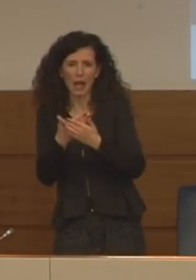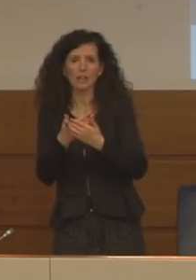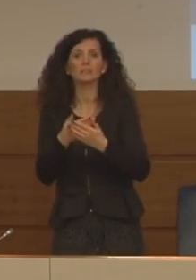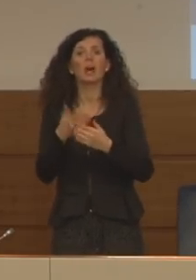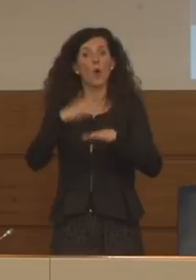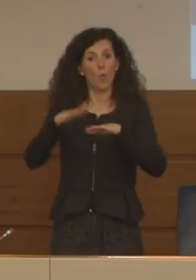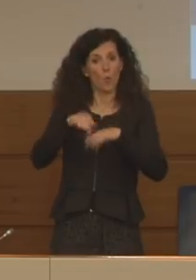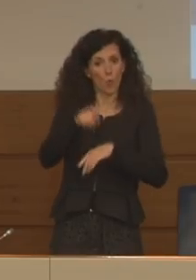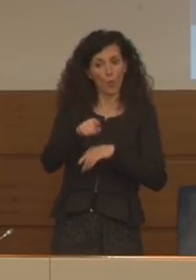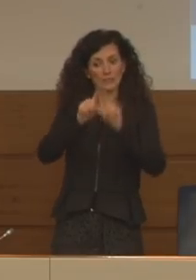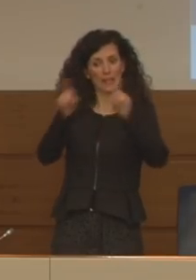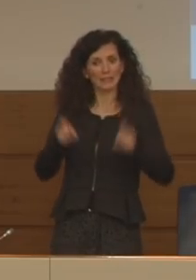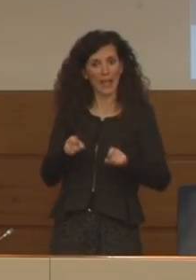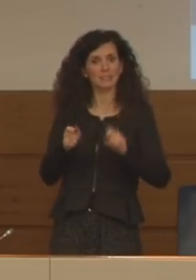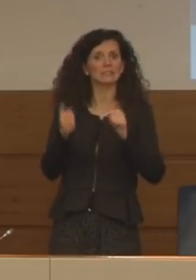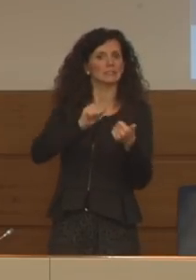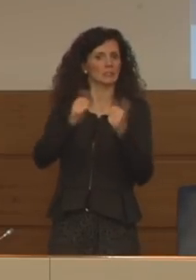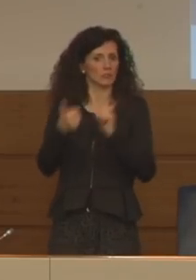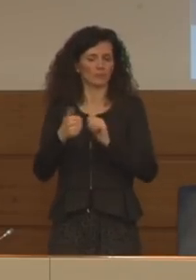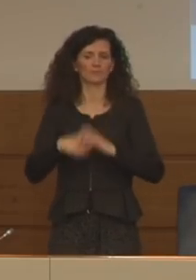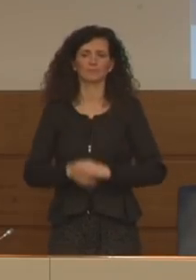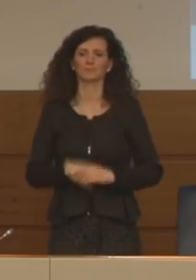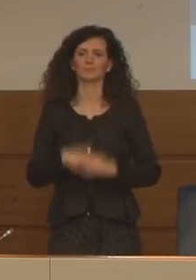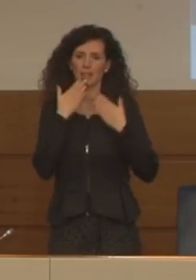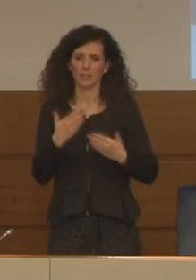bilità di questi test grazie